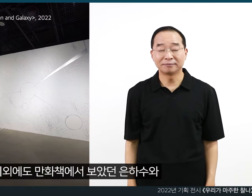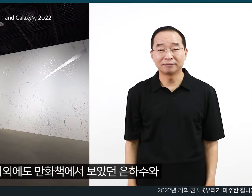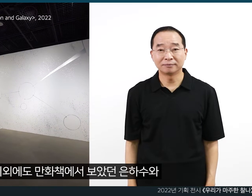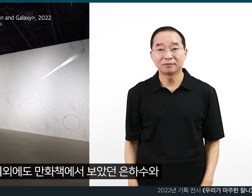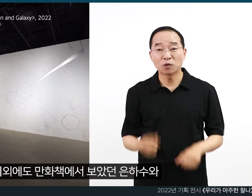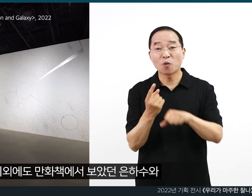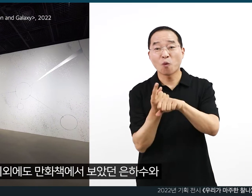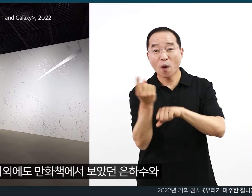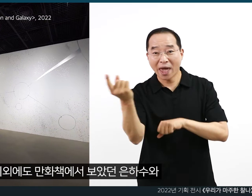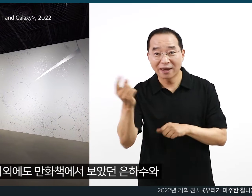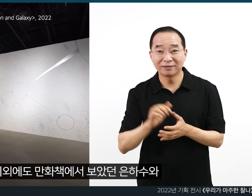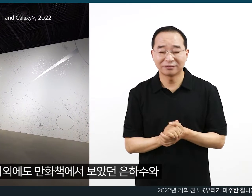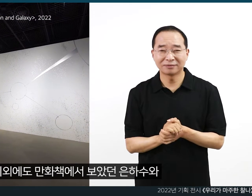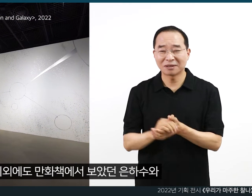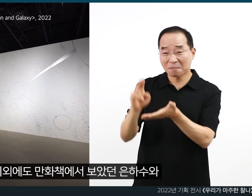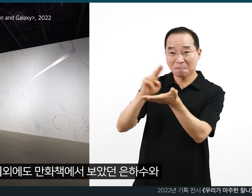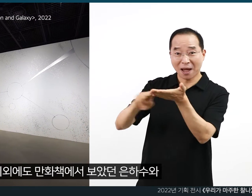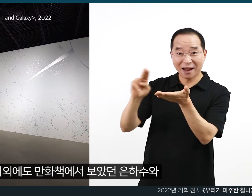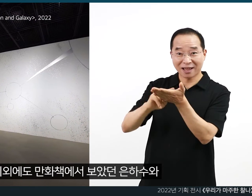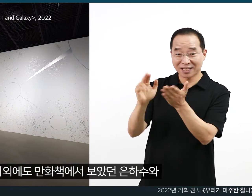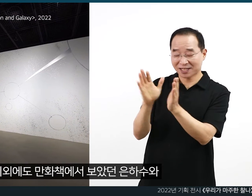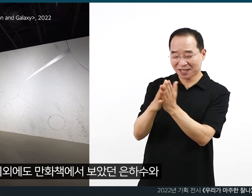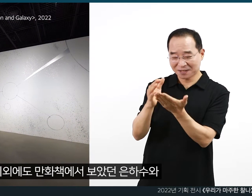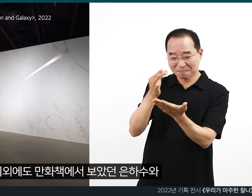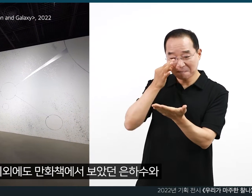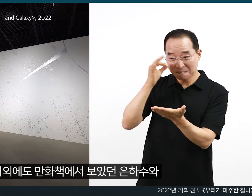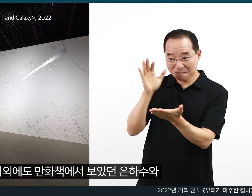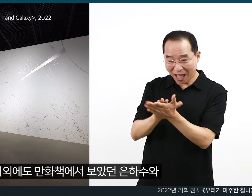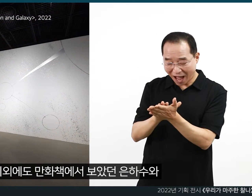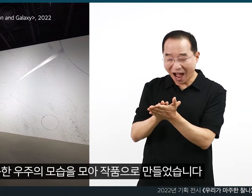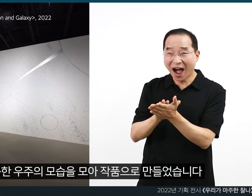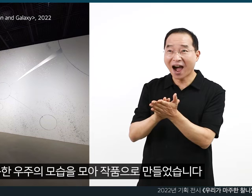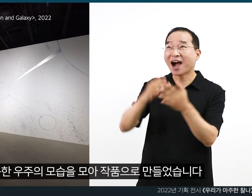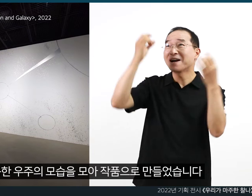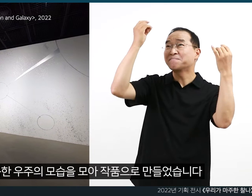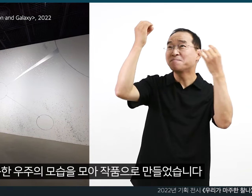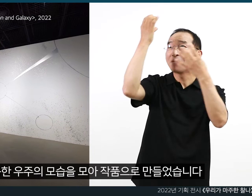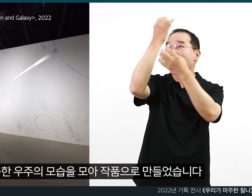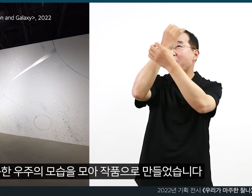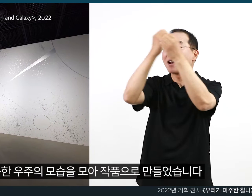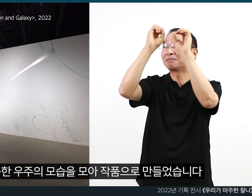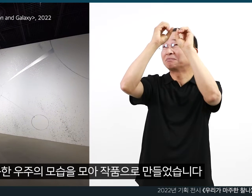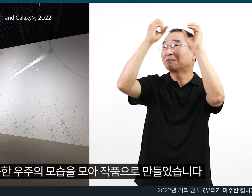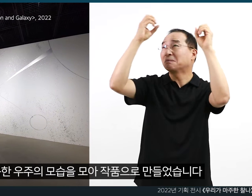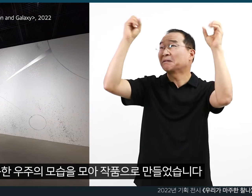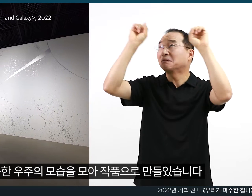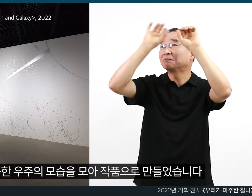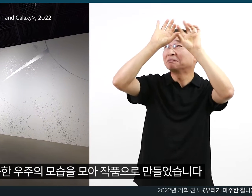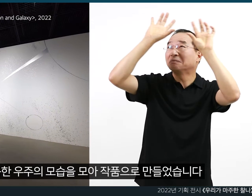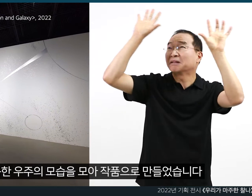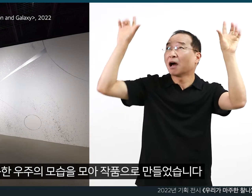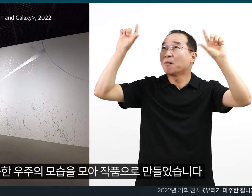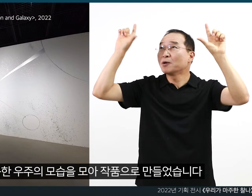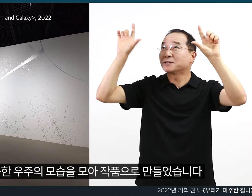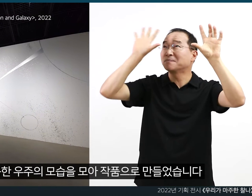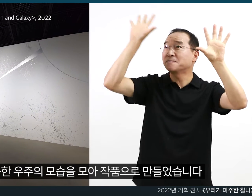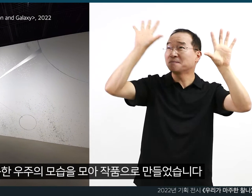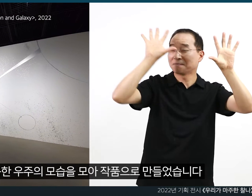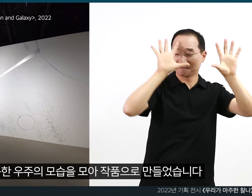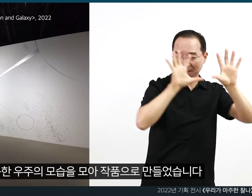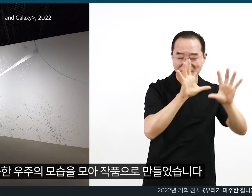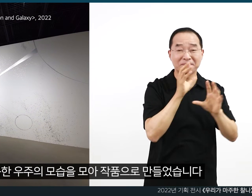이 외에도 만화책에서 보았던 은하수와 별들이 가득한 우주의 모습을 모아